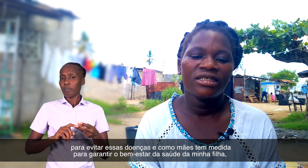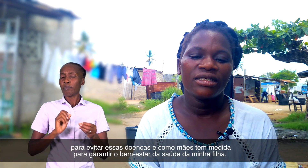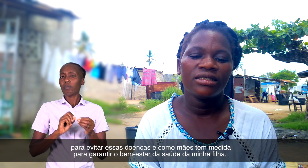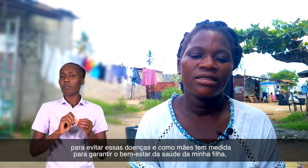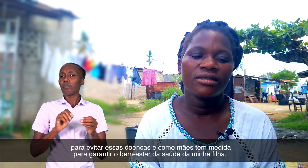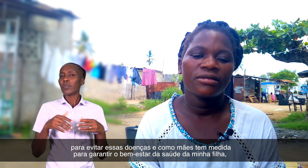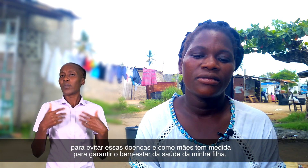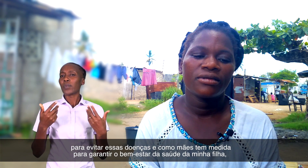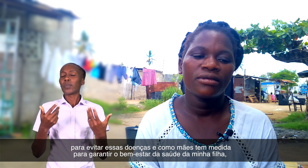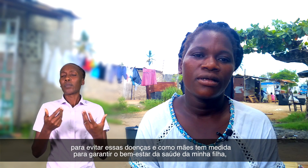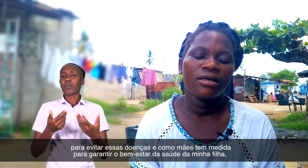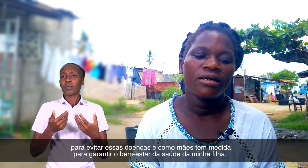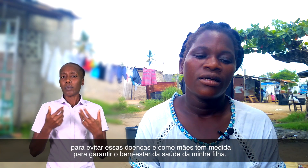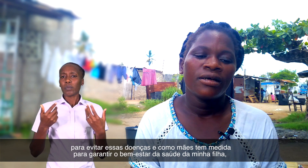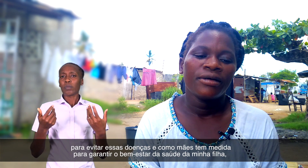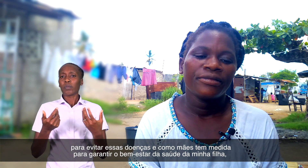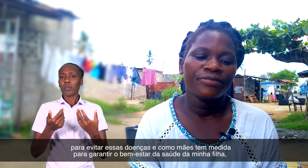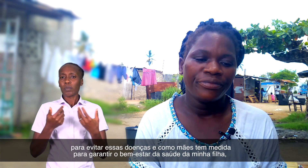tem medida